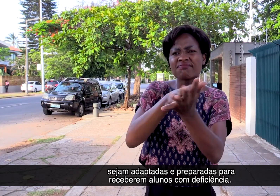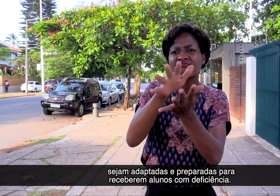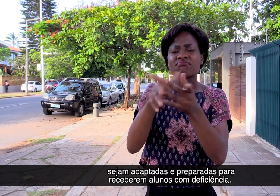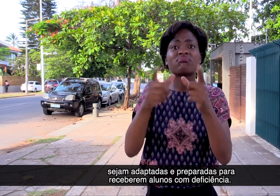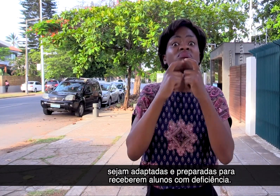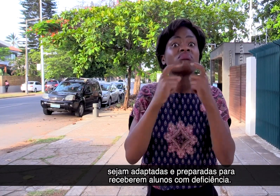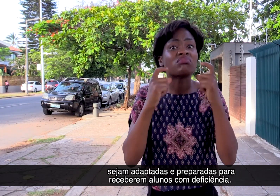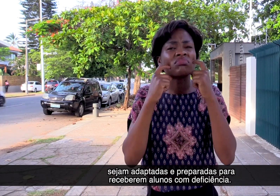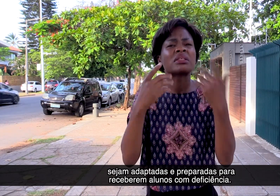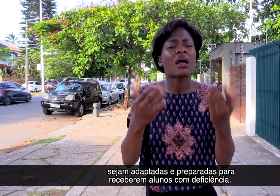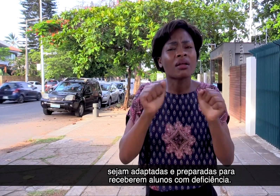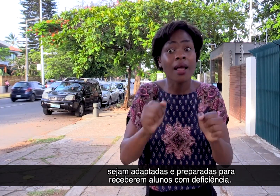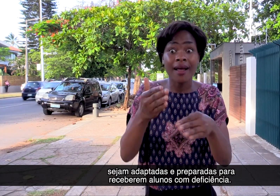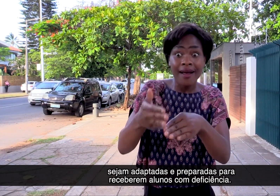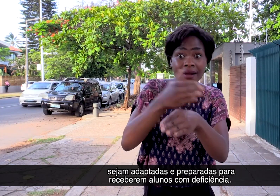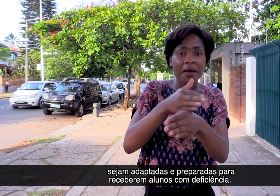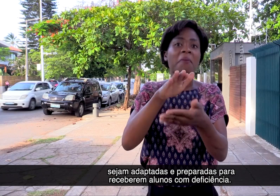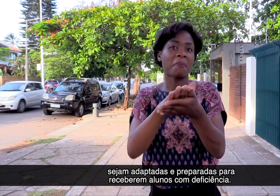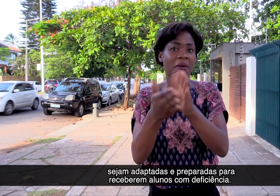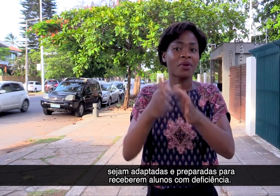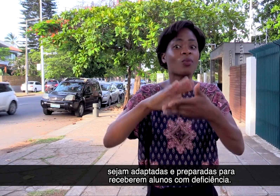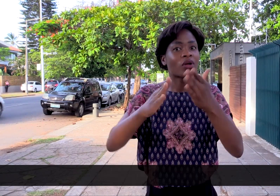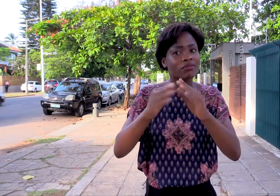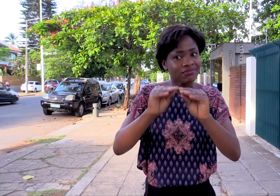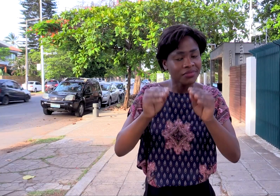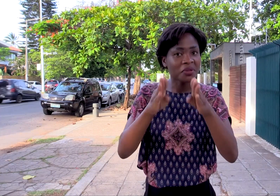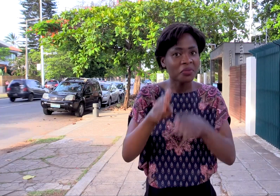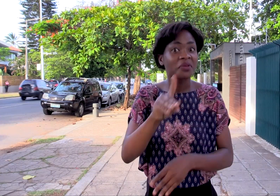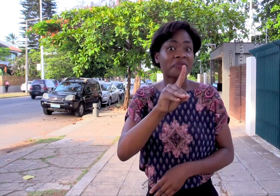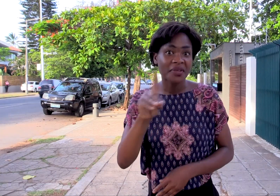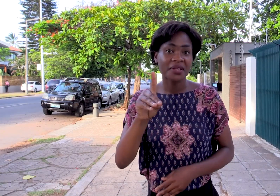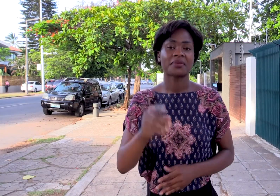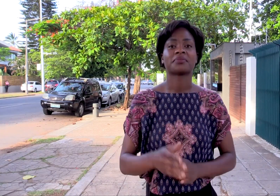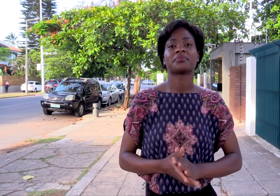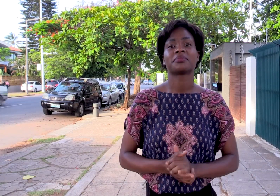e preparadas para receberem alunos com deficiência.